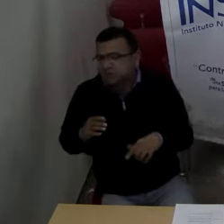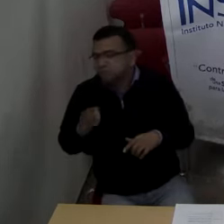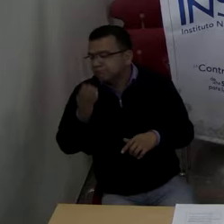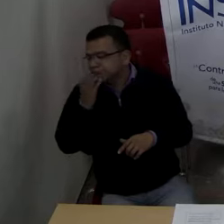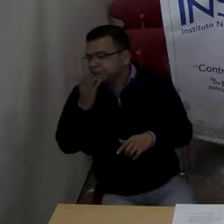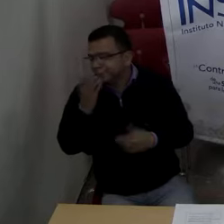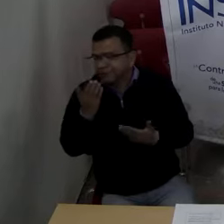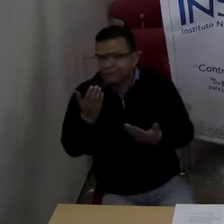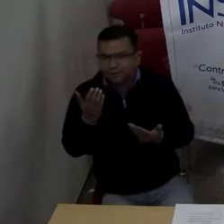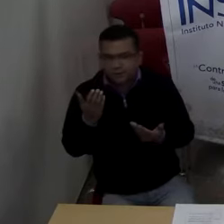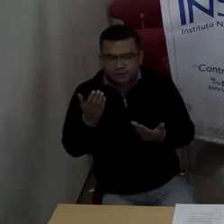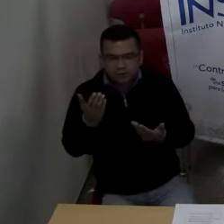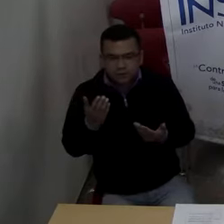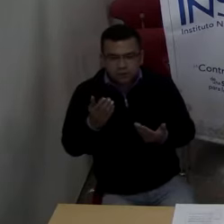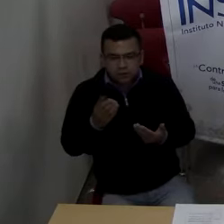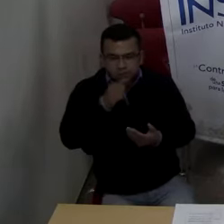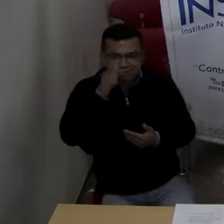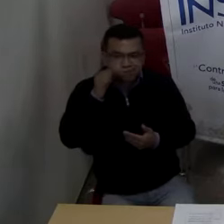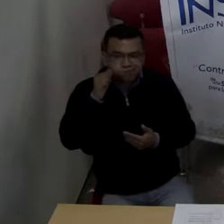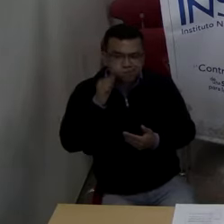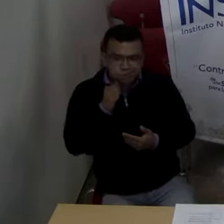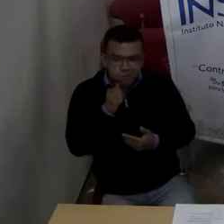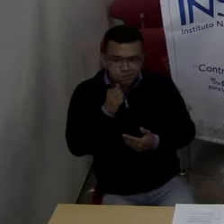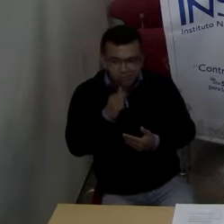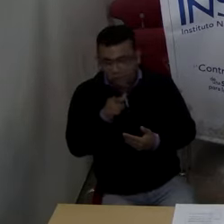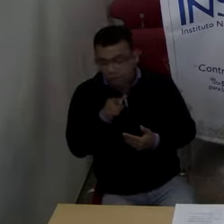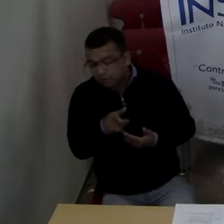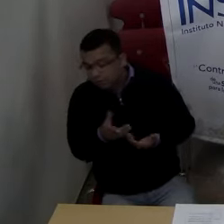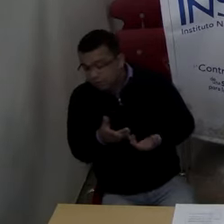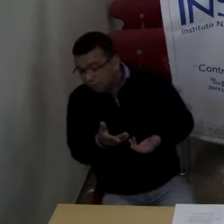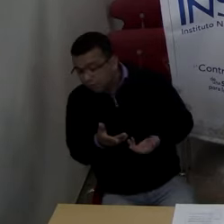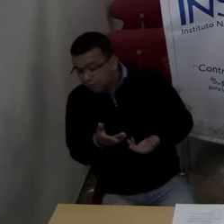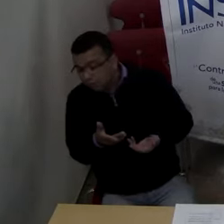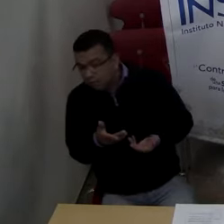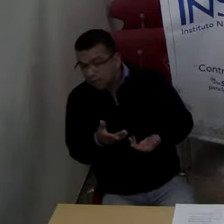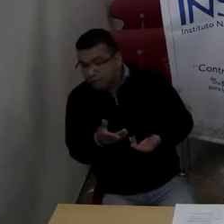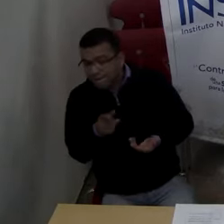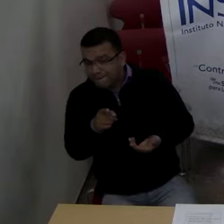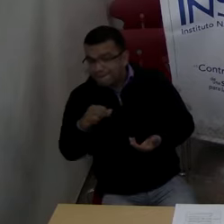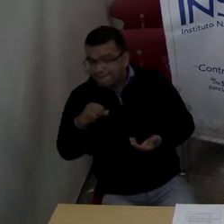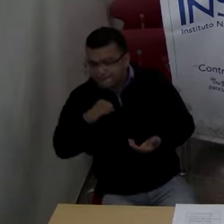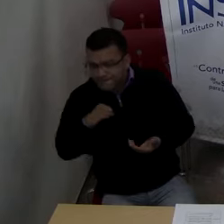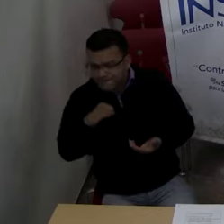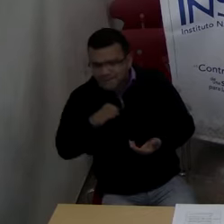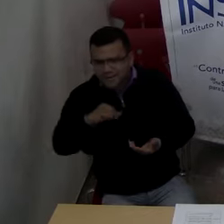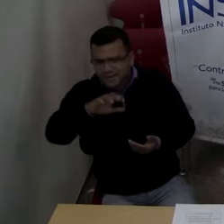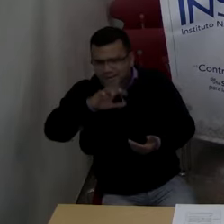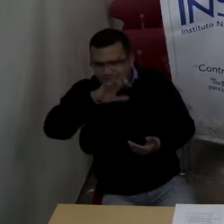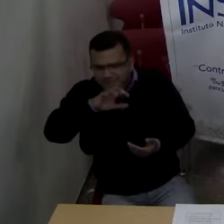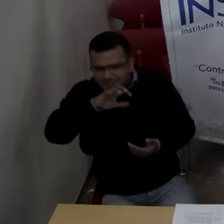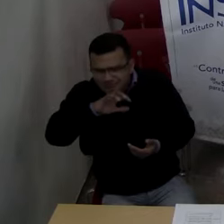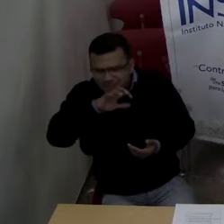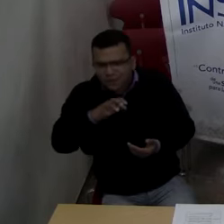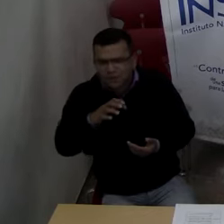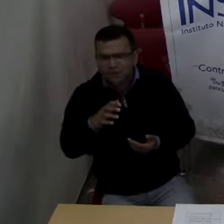dicen, ay, sí, no, si tiene un gato o un perro es peligrosísimo por el pelo,